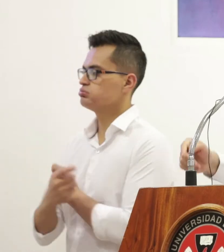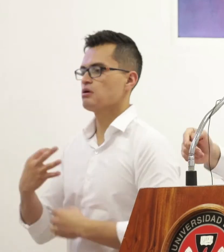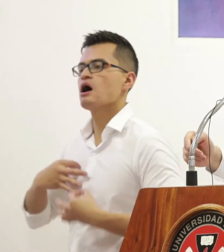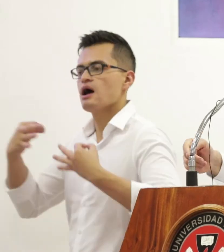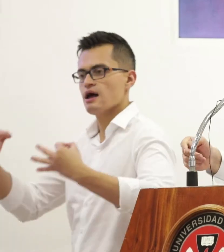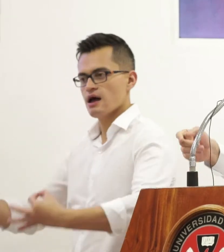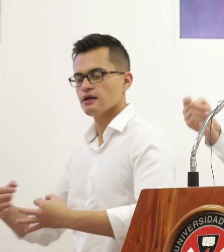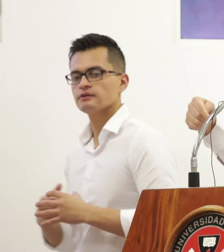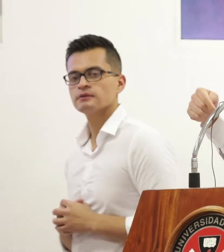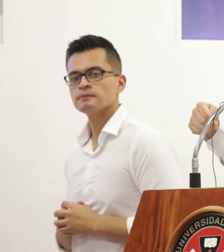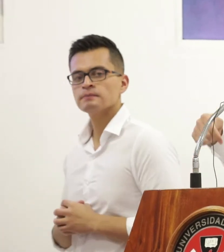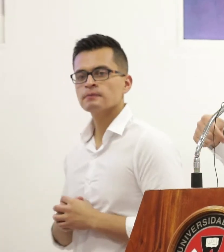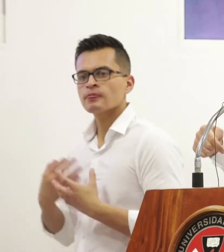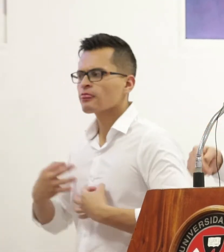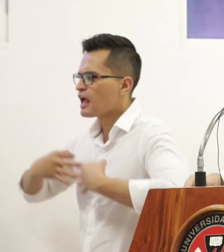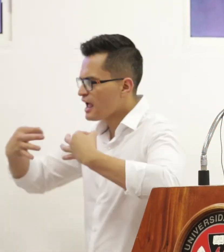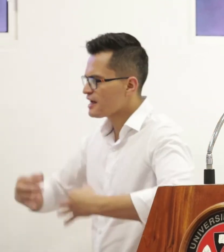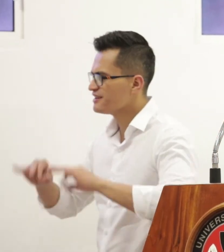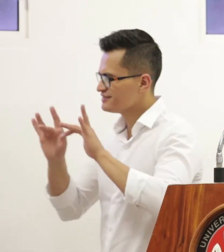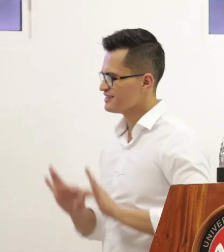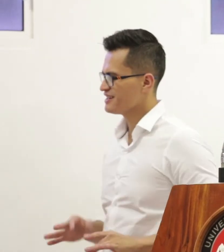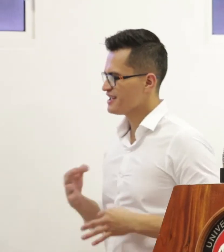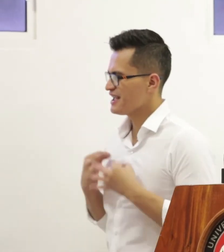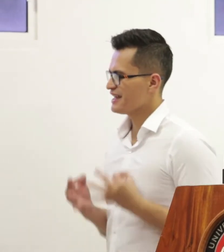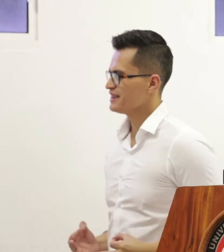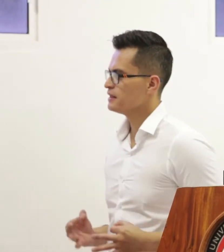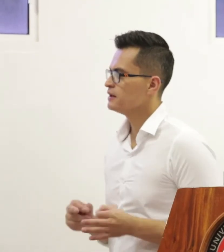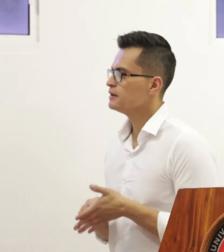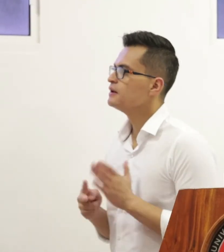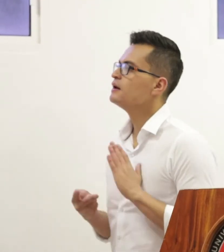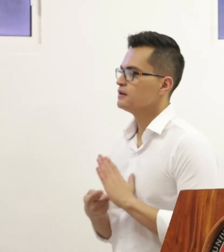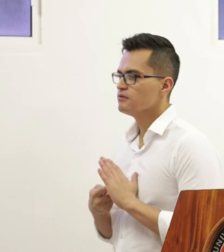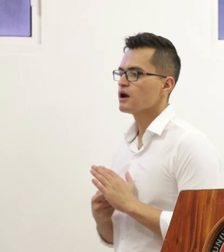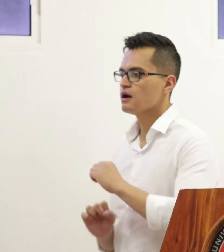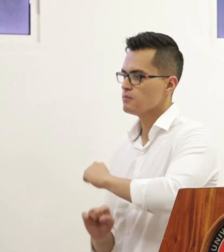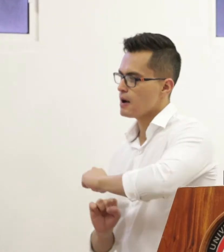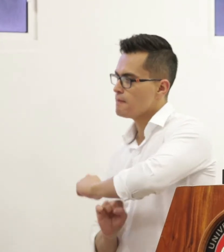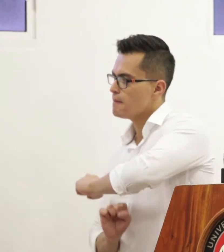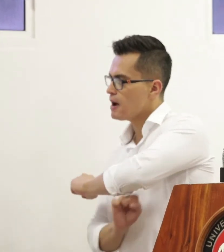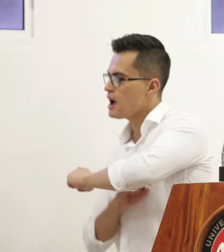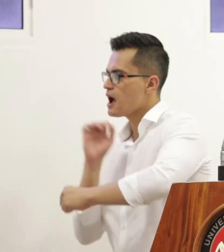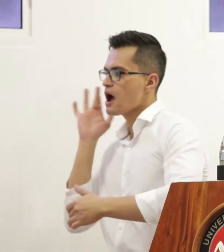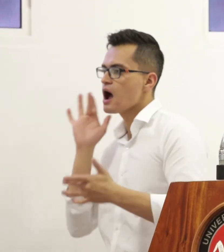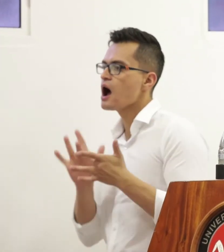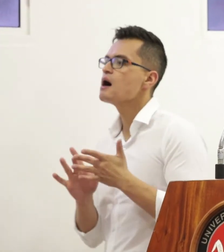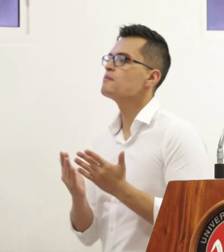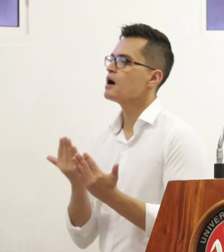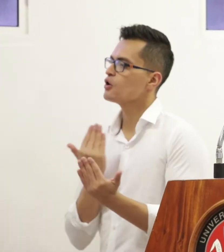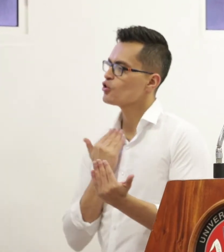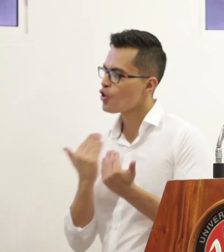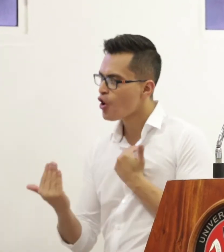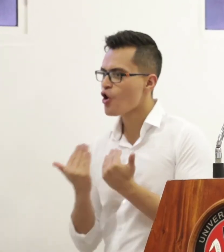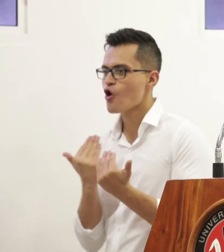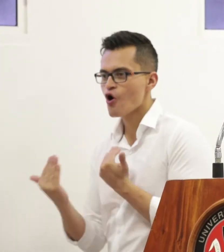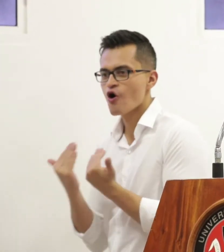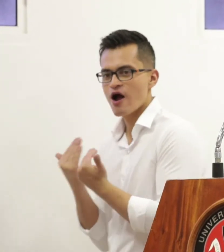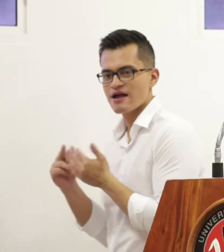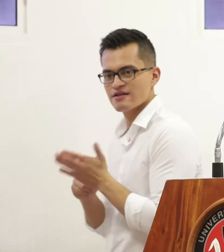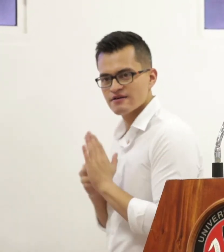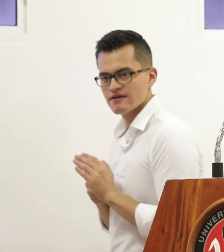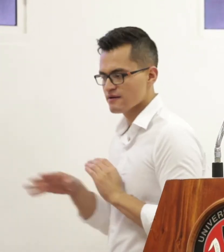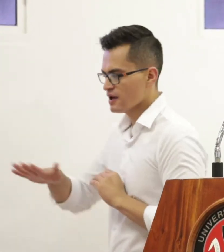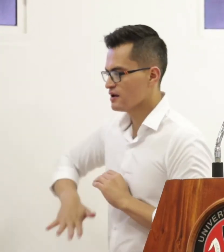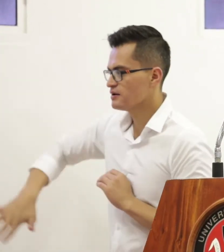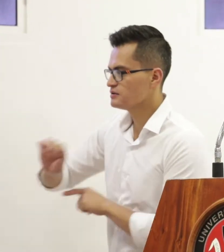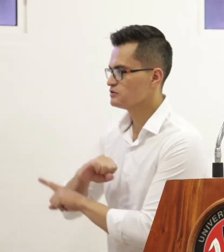La transparencia es lo que fortalece de alguna manera la confianza que es necesaria para el ejercicio de la